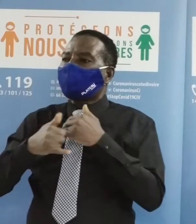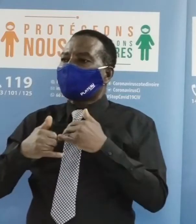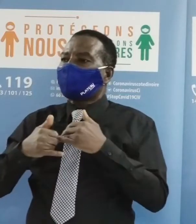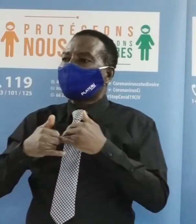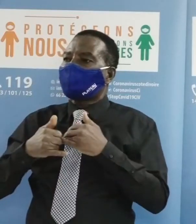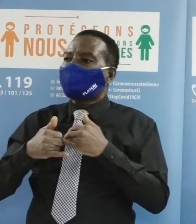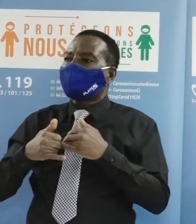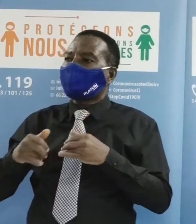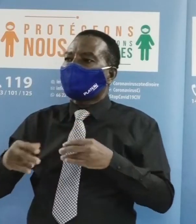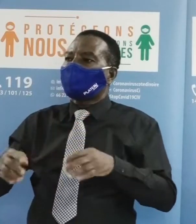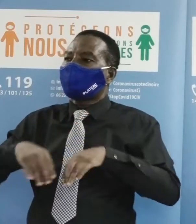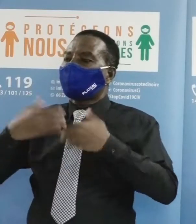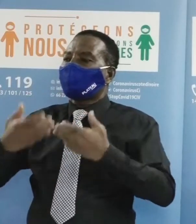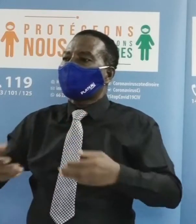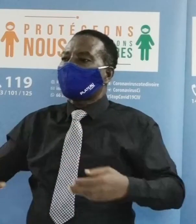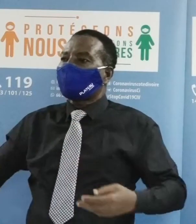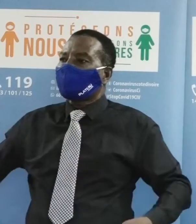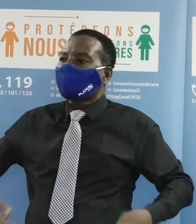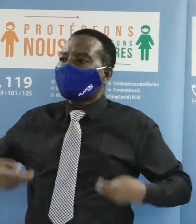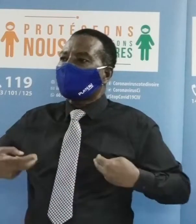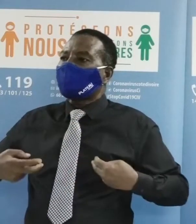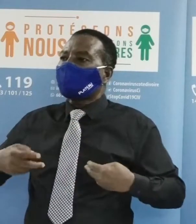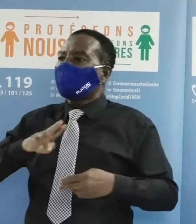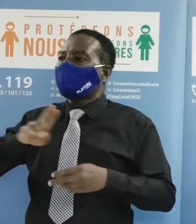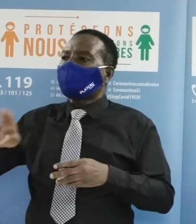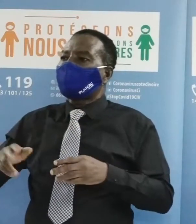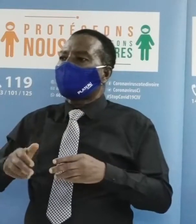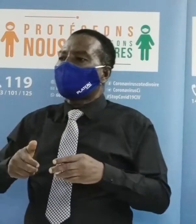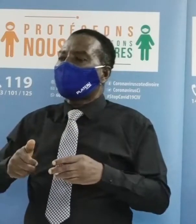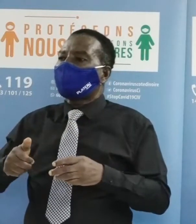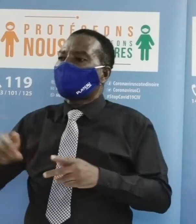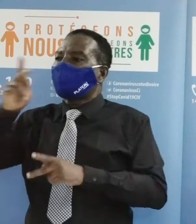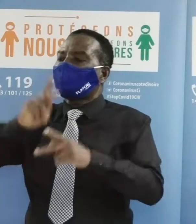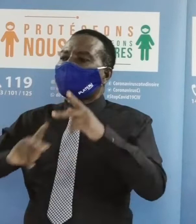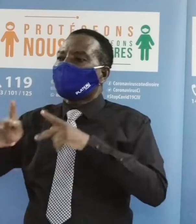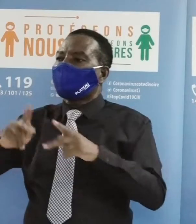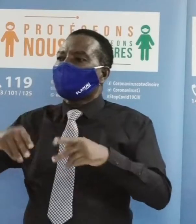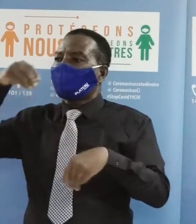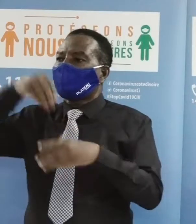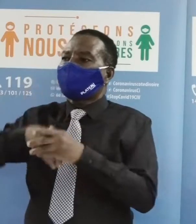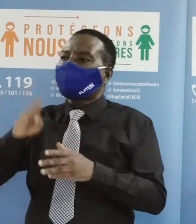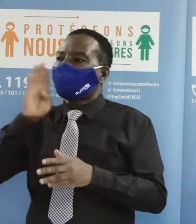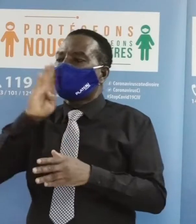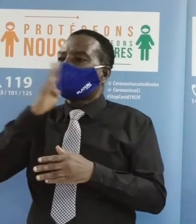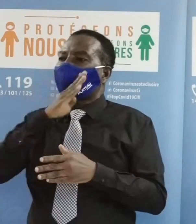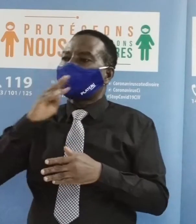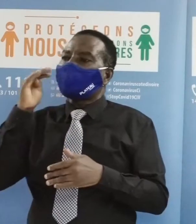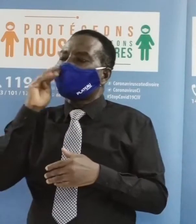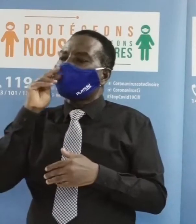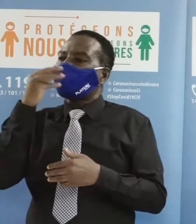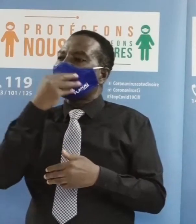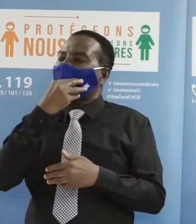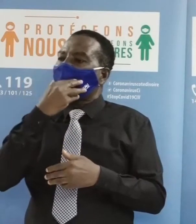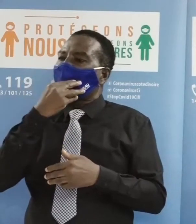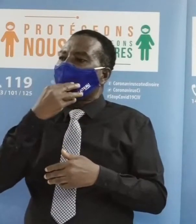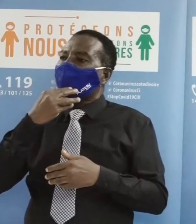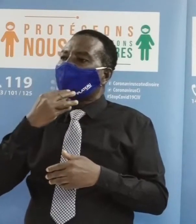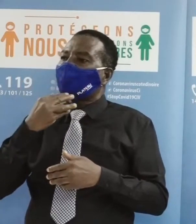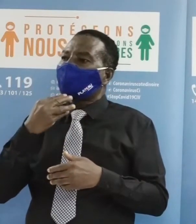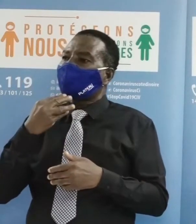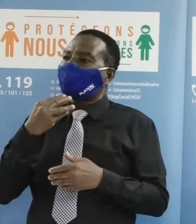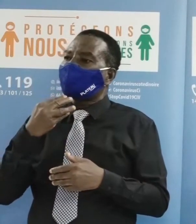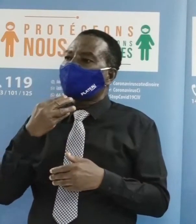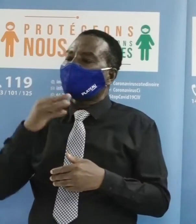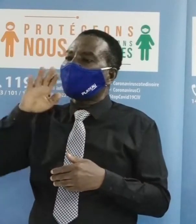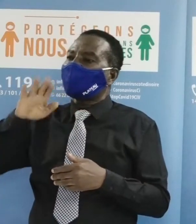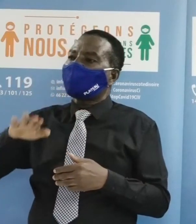jv com enregistre vos administrés notamment dans les bars maquis dont